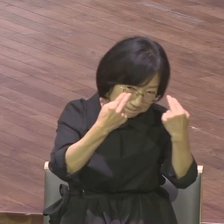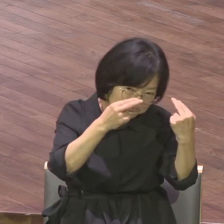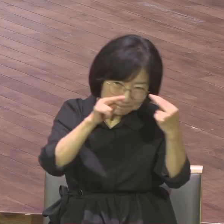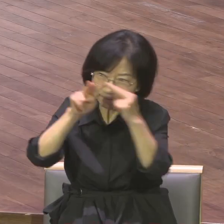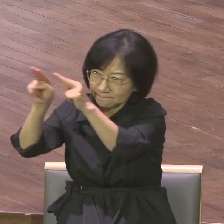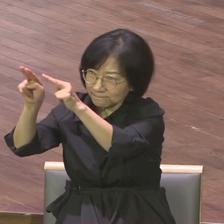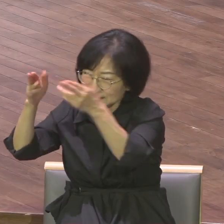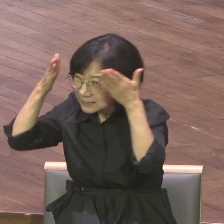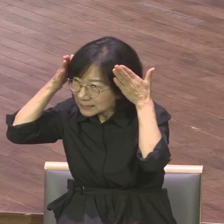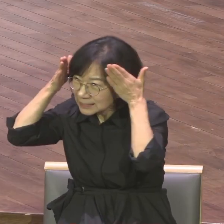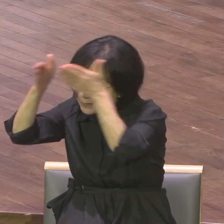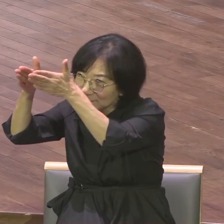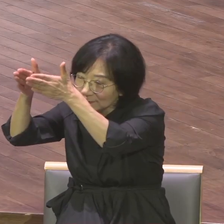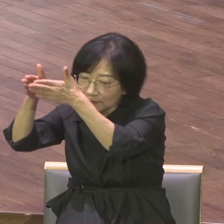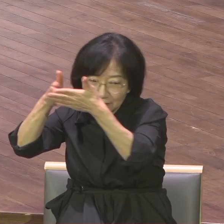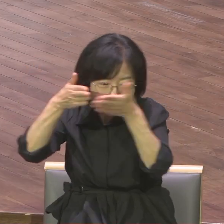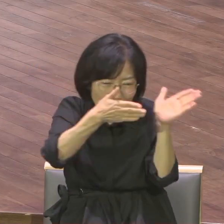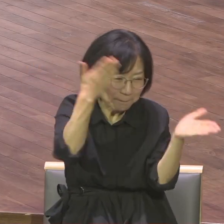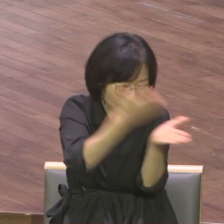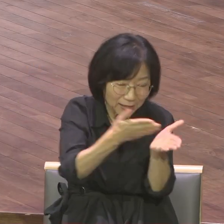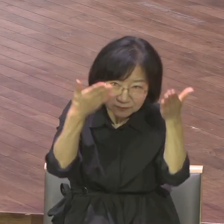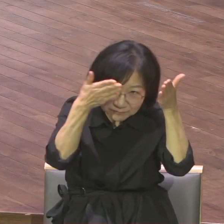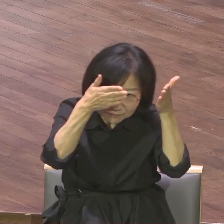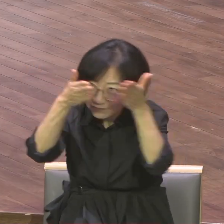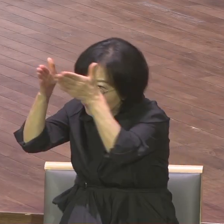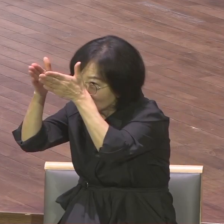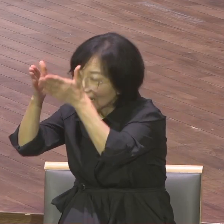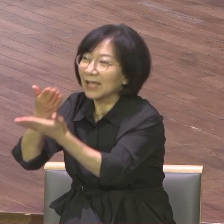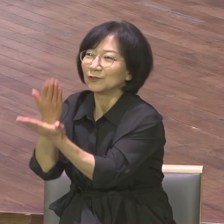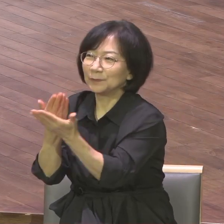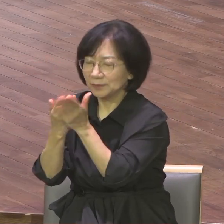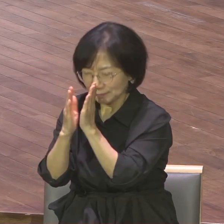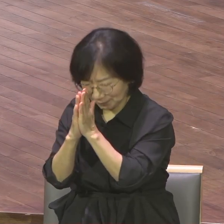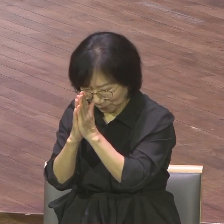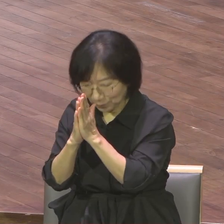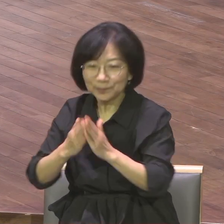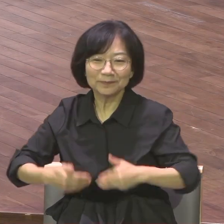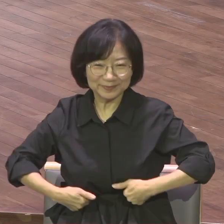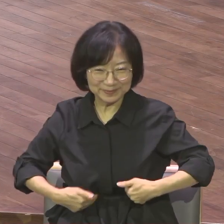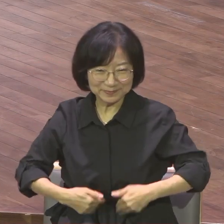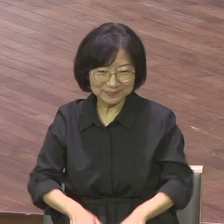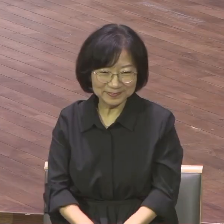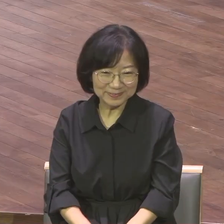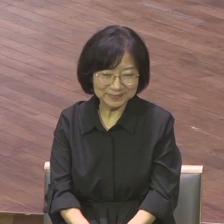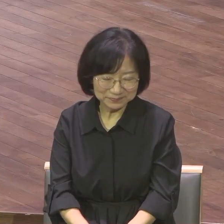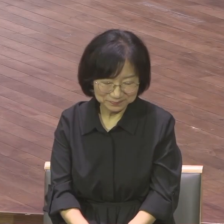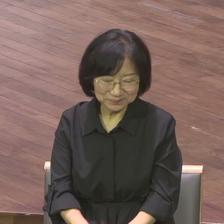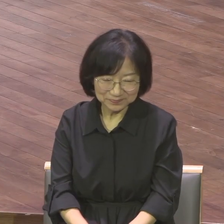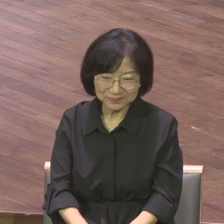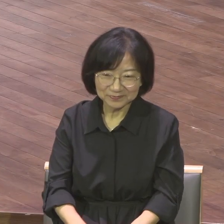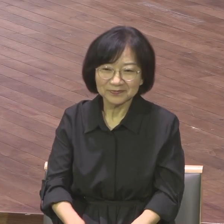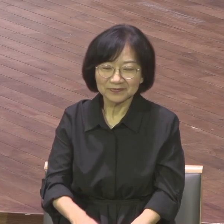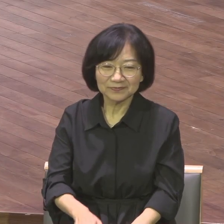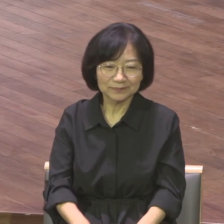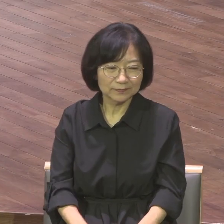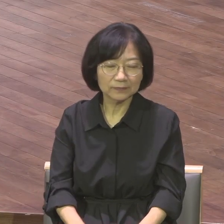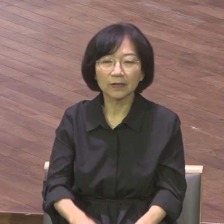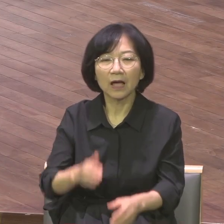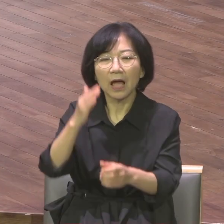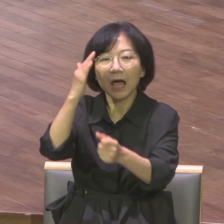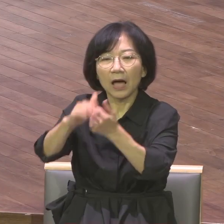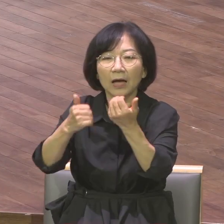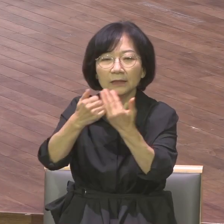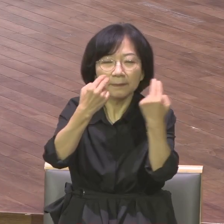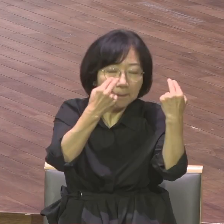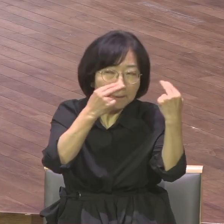하나님 나를 바라보라 하잖아요. 그것이 예레미야 깨달은 거예요. 하나님을 바라봐야 되는데 자꾸